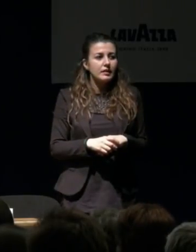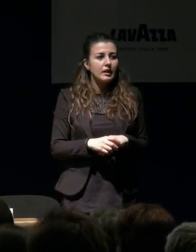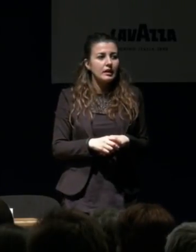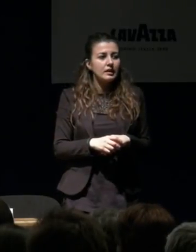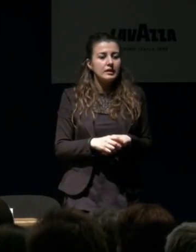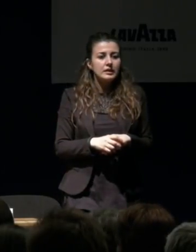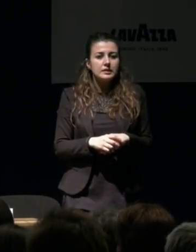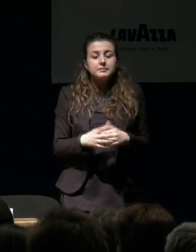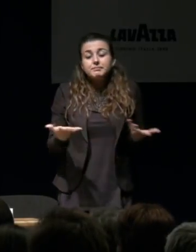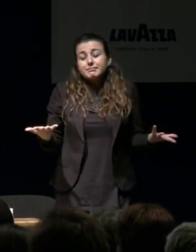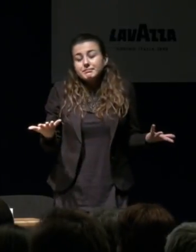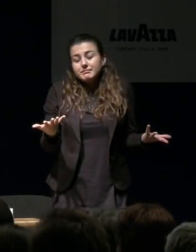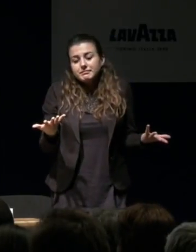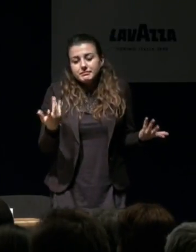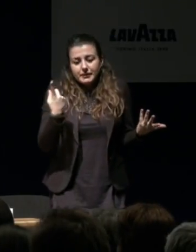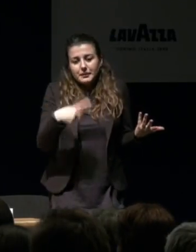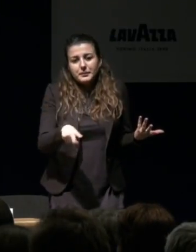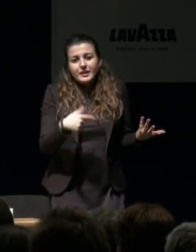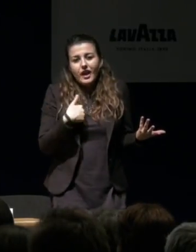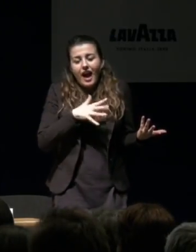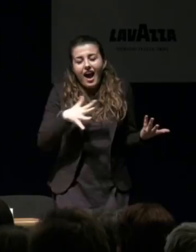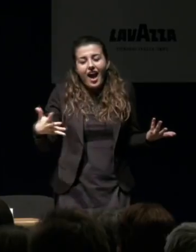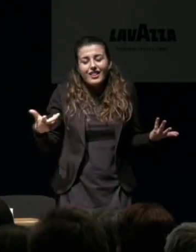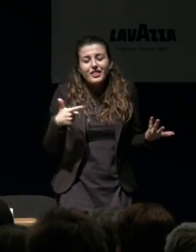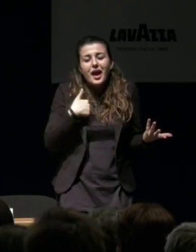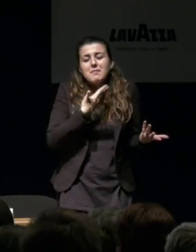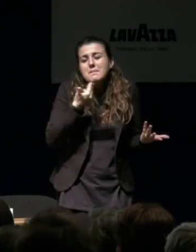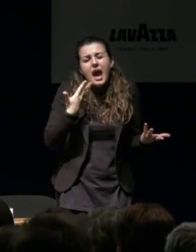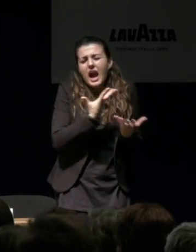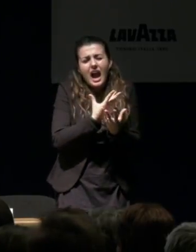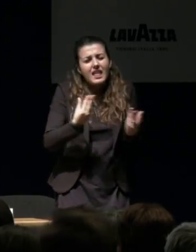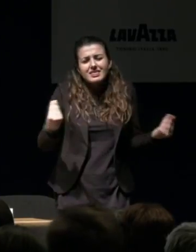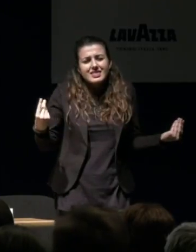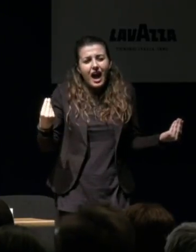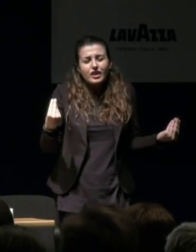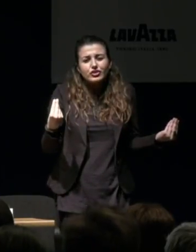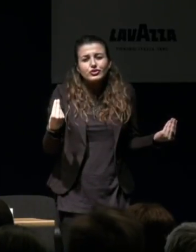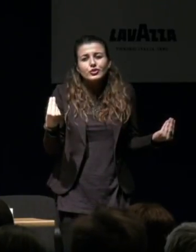e niente tutto questo tutto questo ci manca e